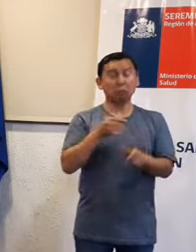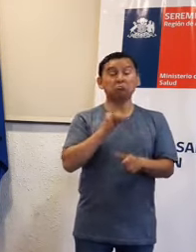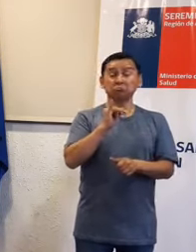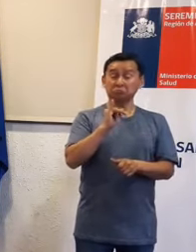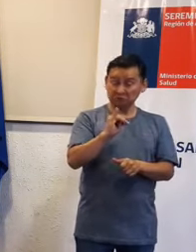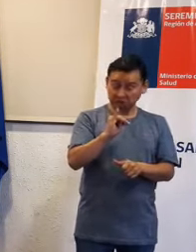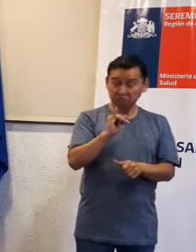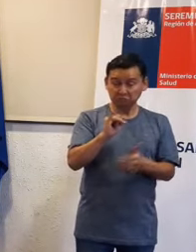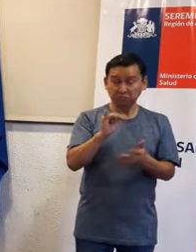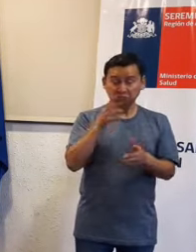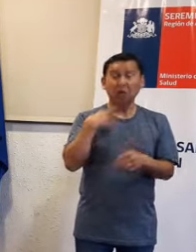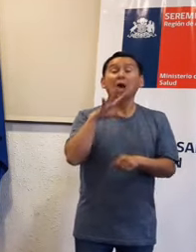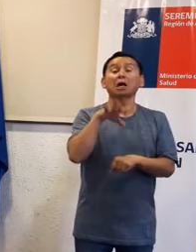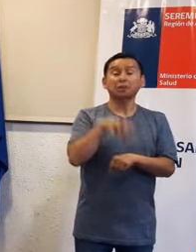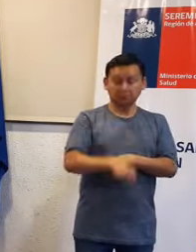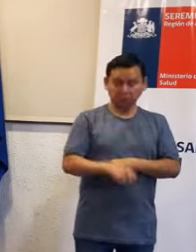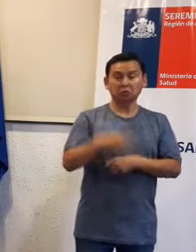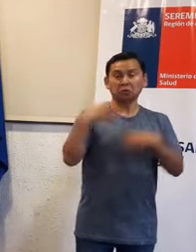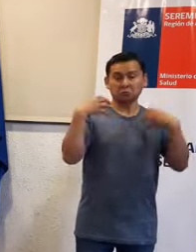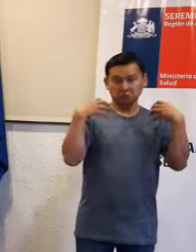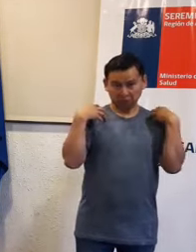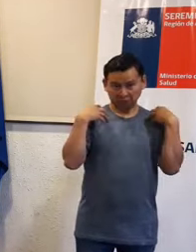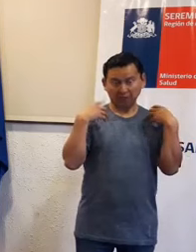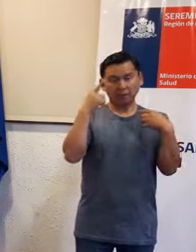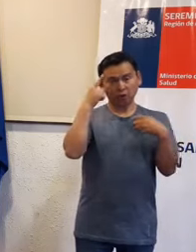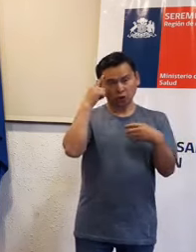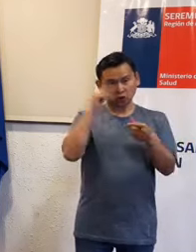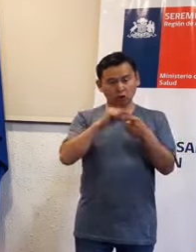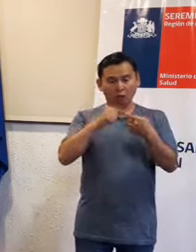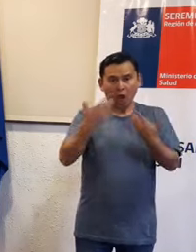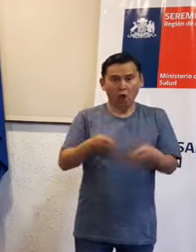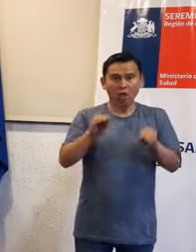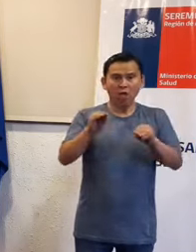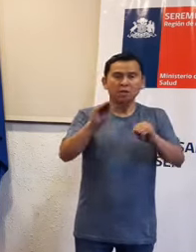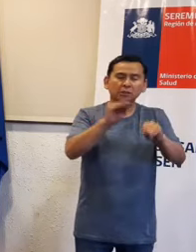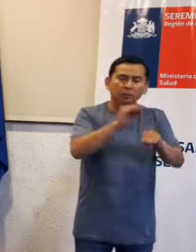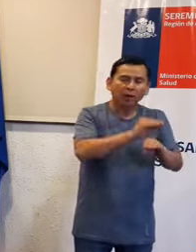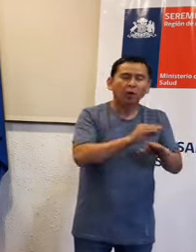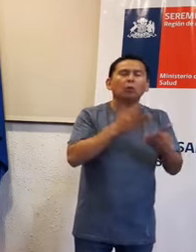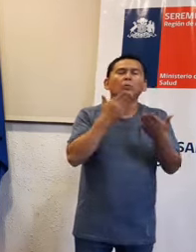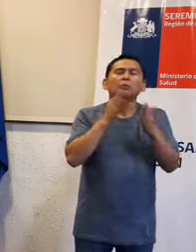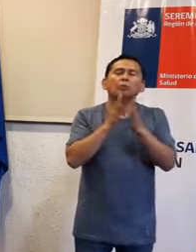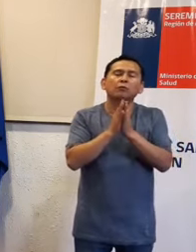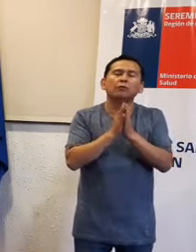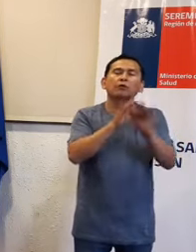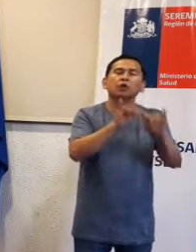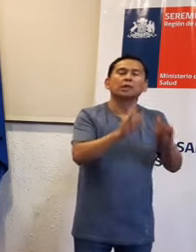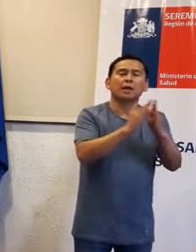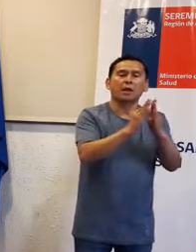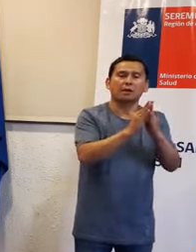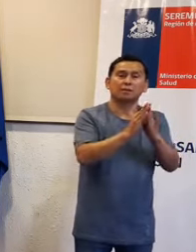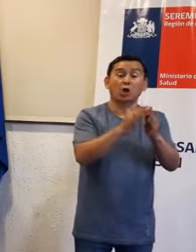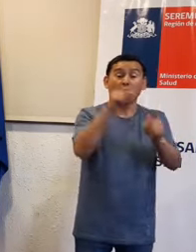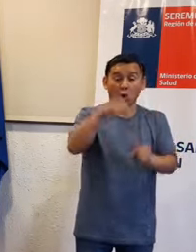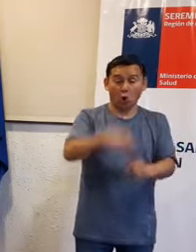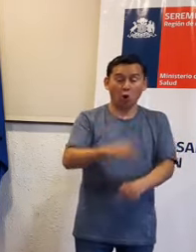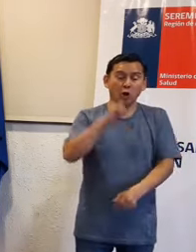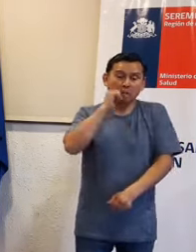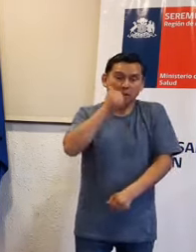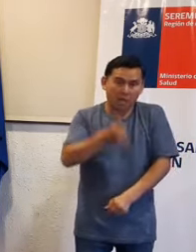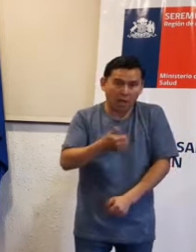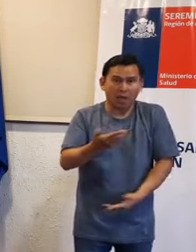la gente ha sido responsable así es que el llamado a la ciudadanía es a mantenerse en sus casas el día de hoy el